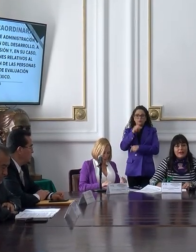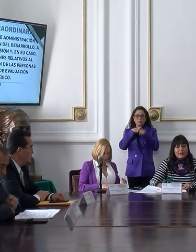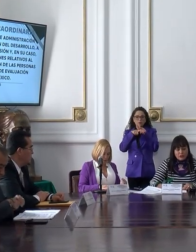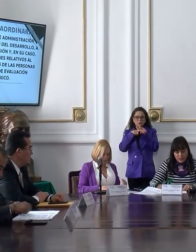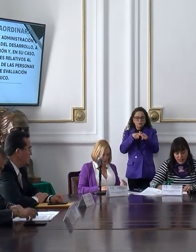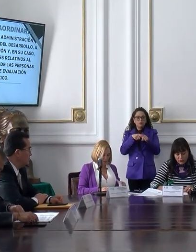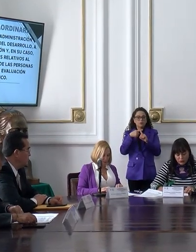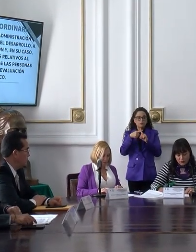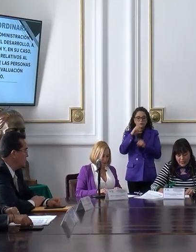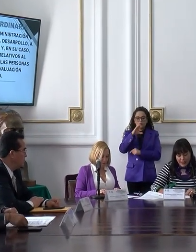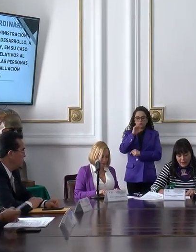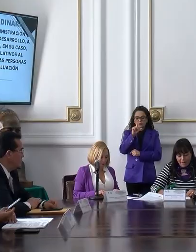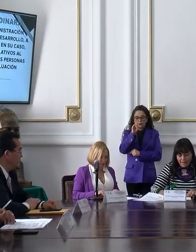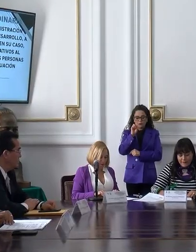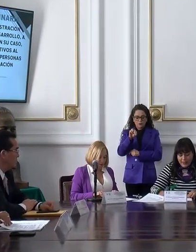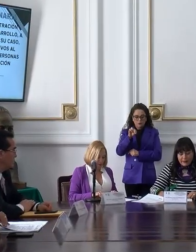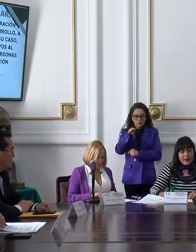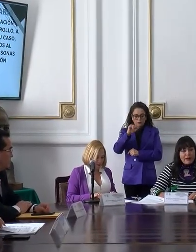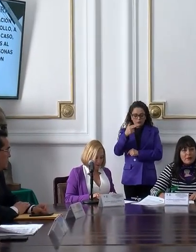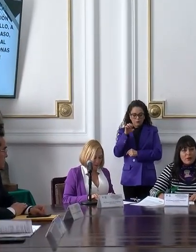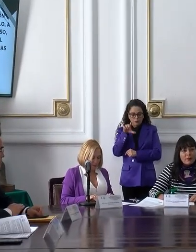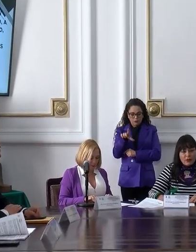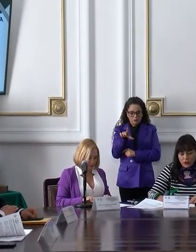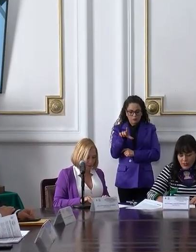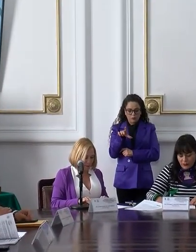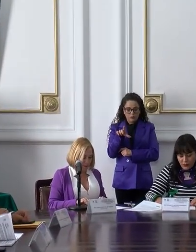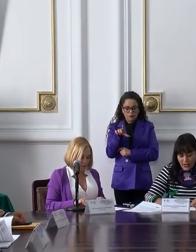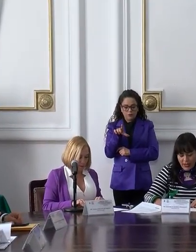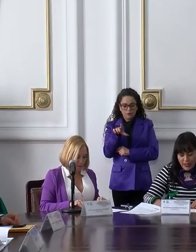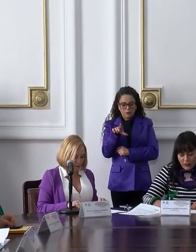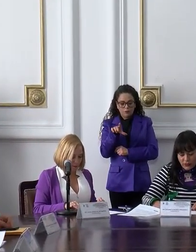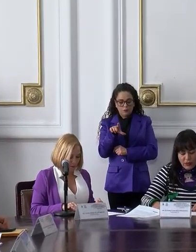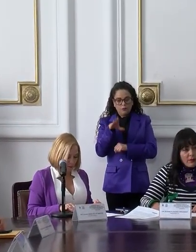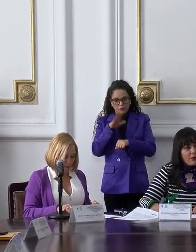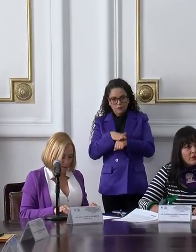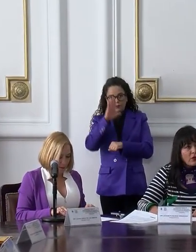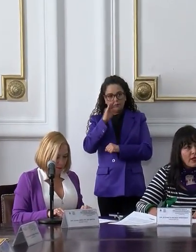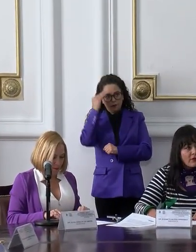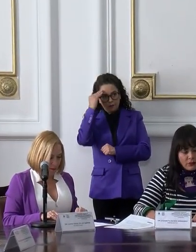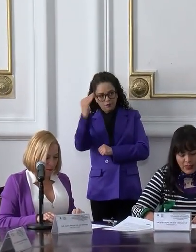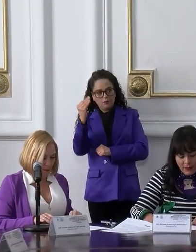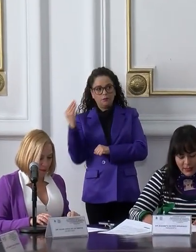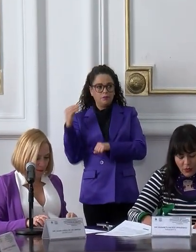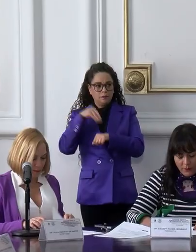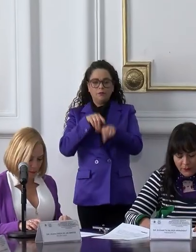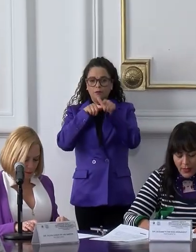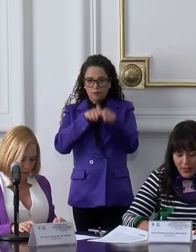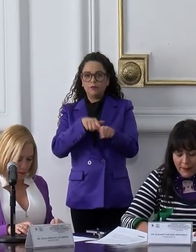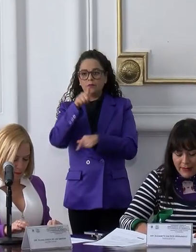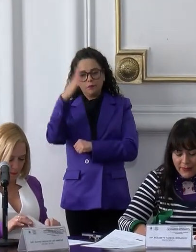C. Calderón Chelius Miguel para integrar por un periodo adicional el Consejo de Evaluación de la Ciudad de